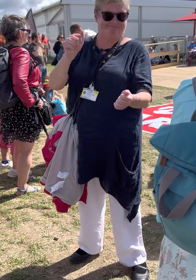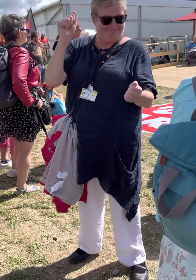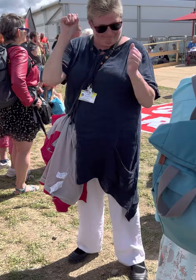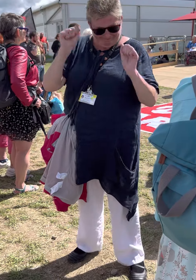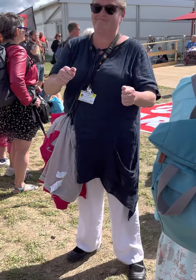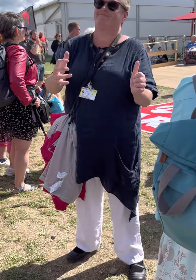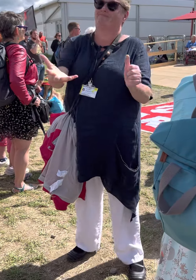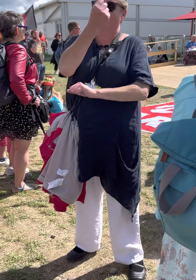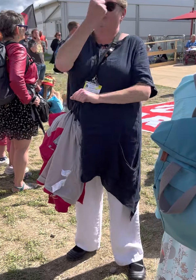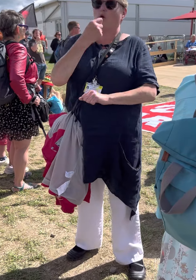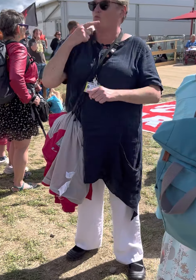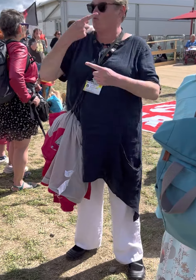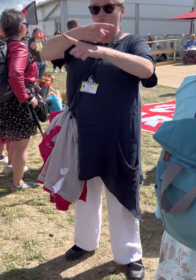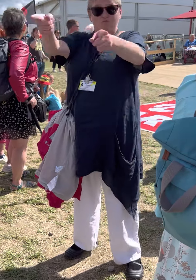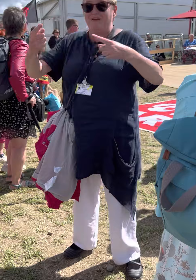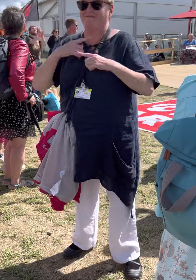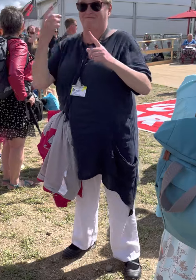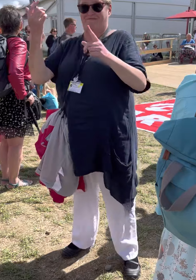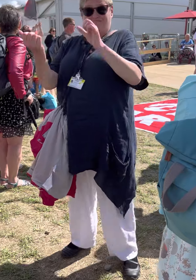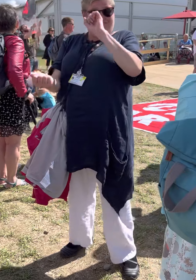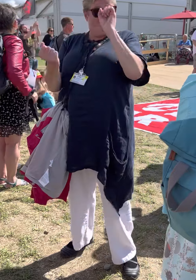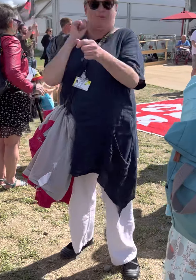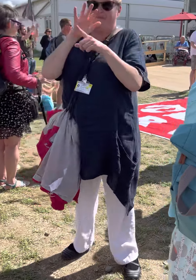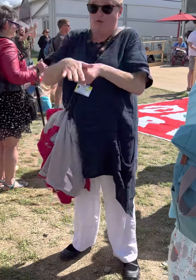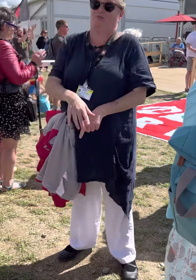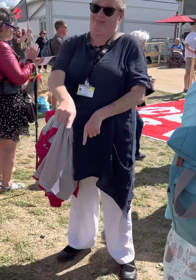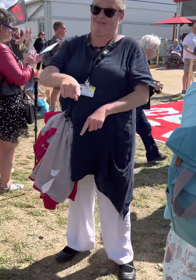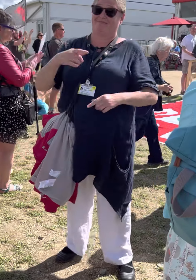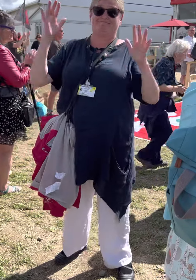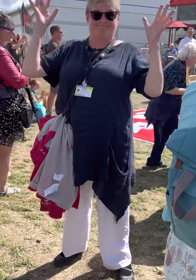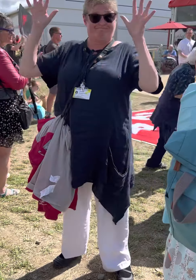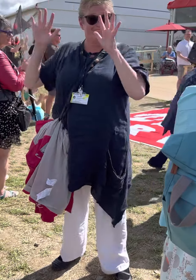sydd wedi creu'r newid yna.